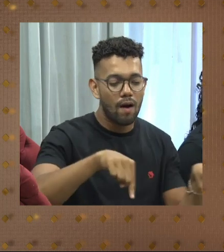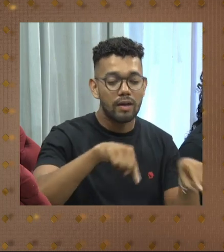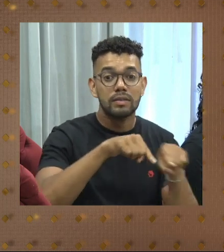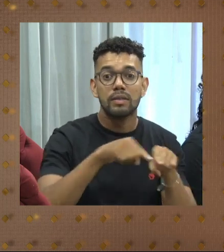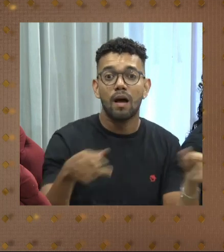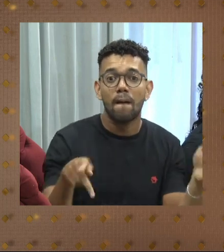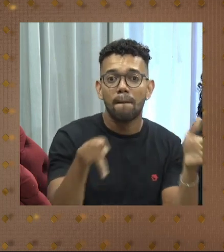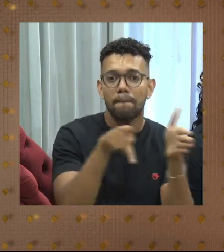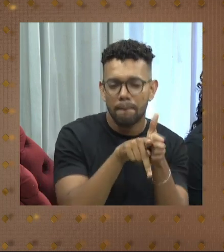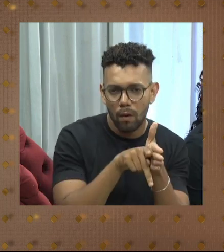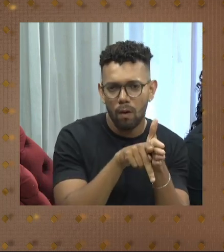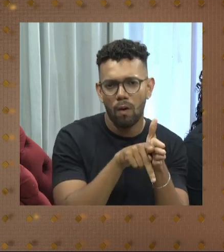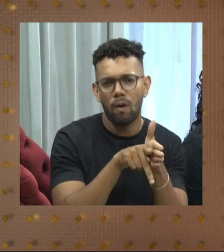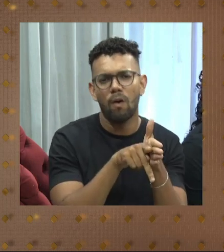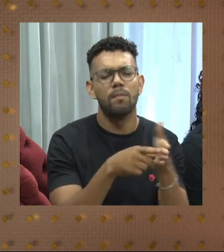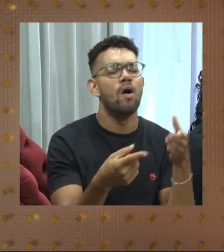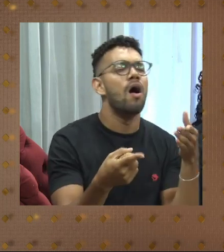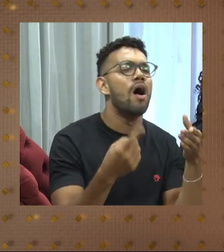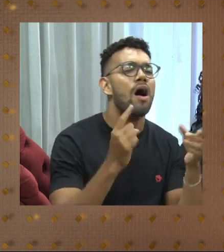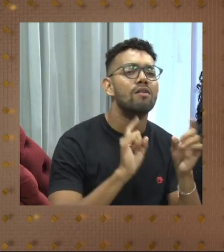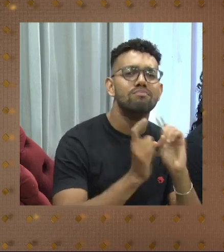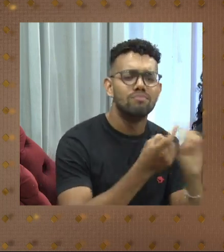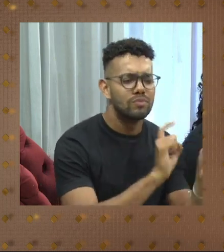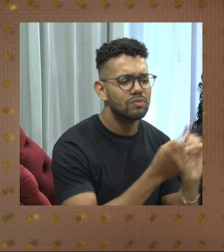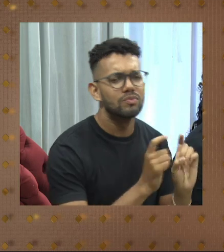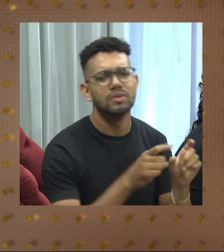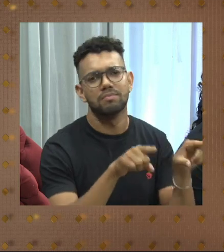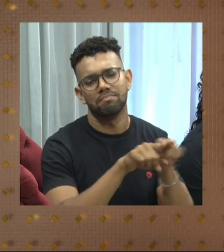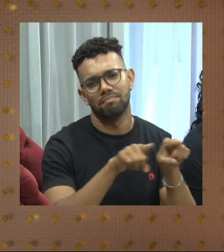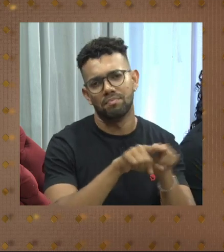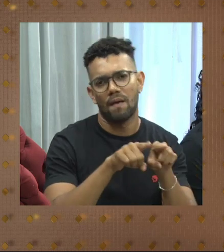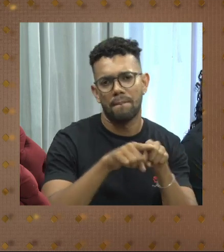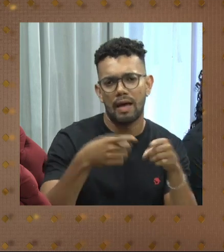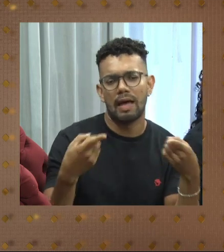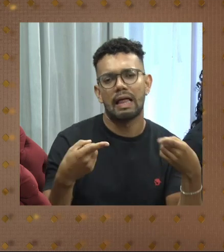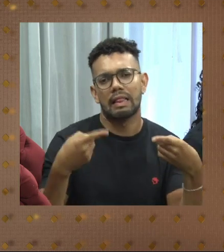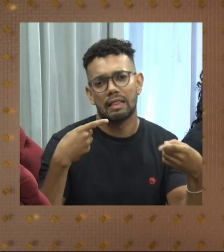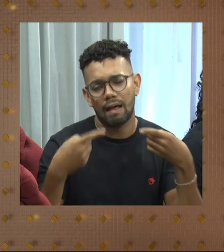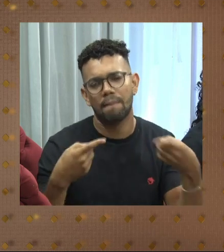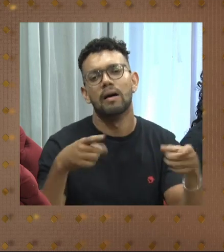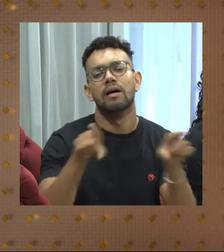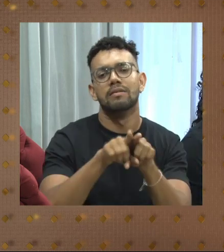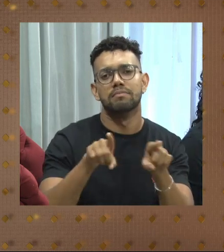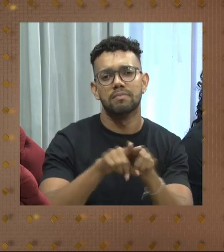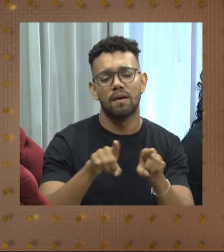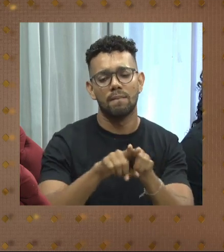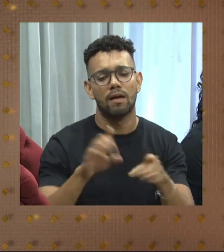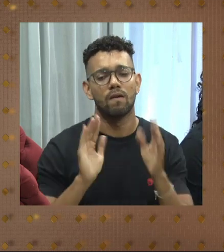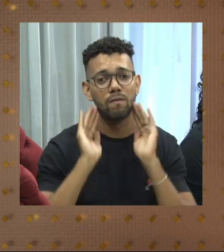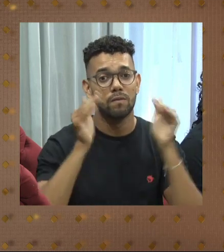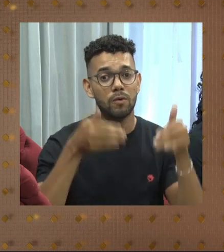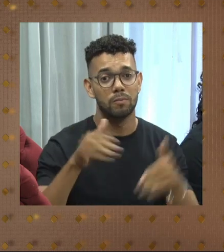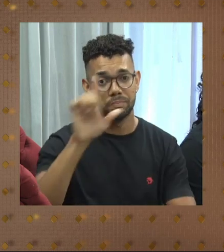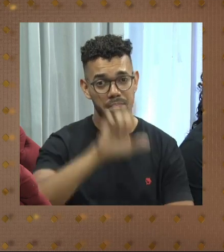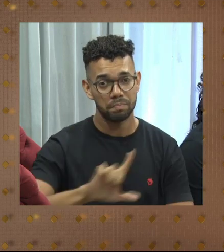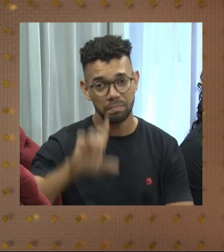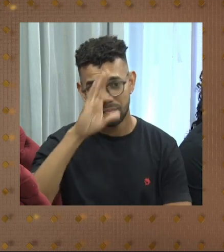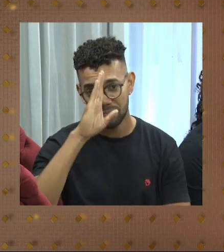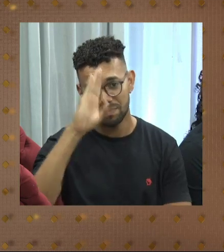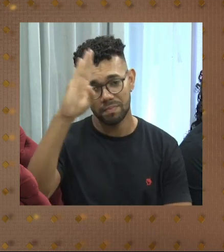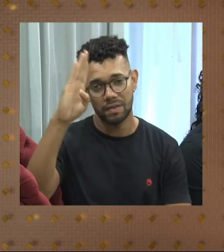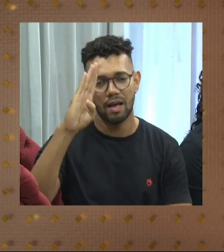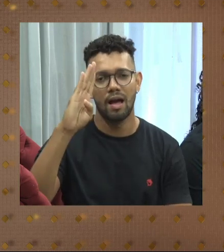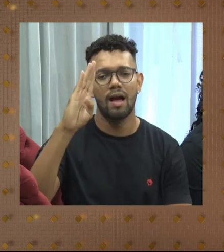educação, para otimização, para o debate, que envolve as questões do livro, da leitura e da literatura. E especificamente na Praça